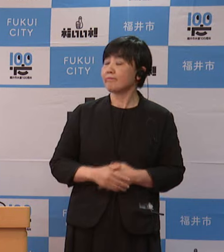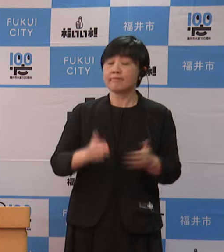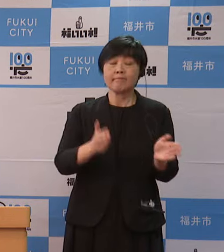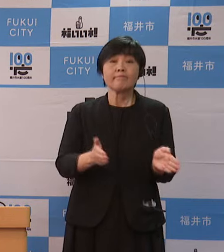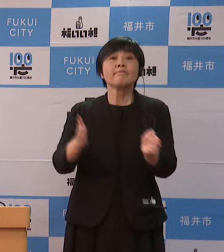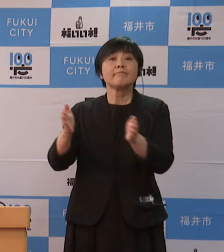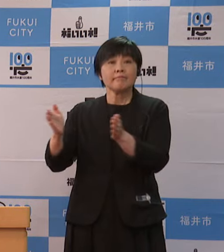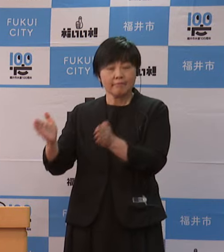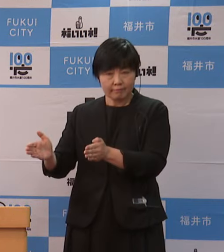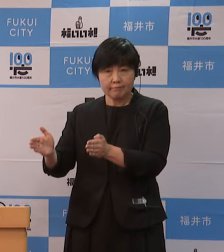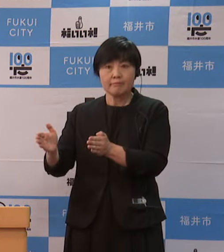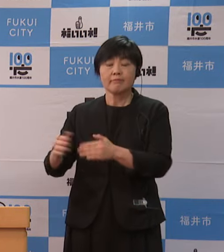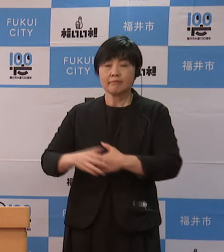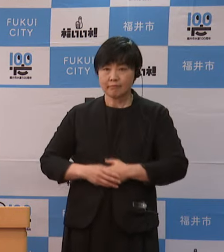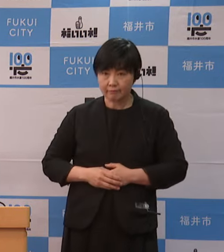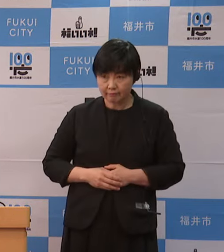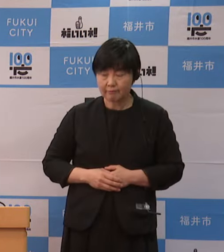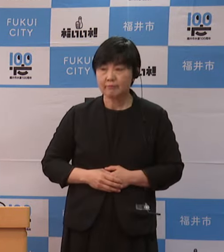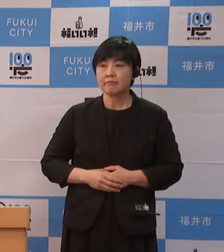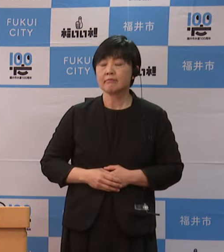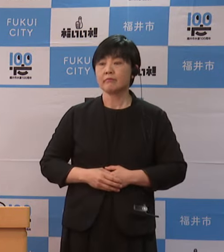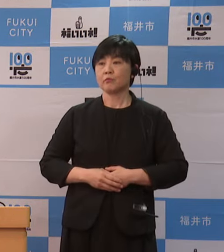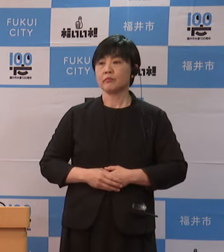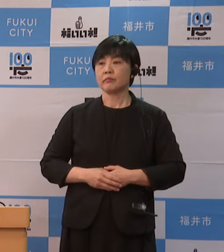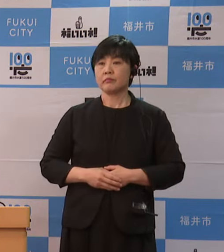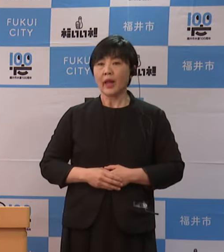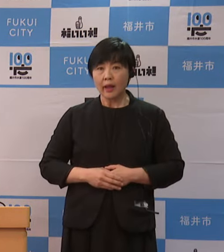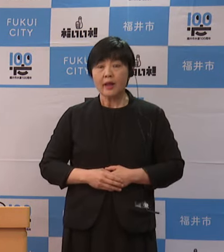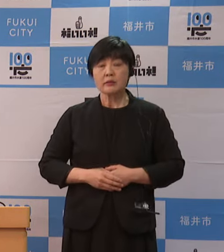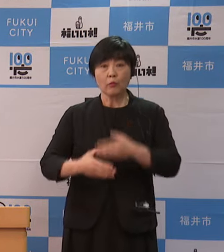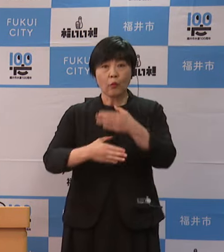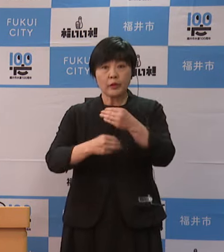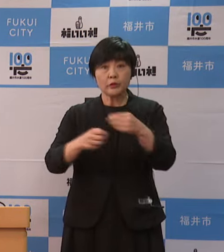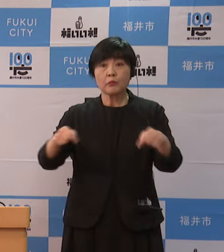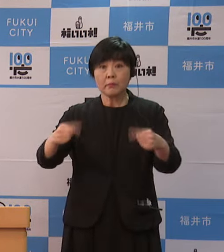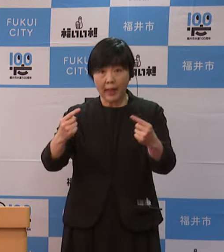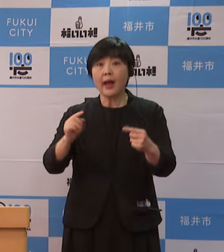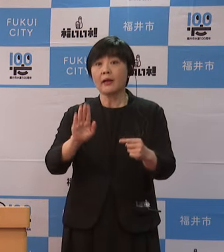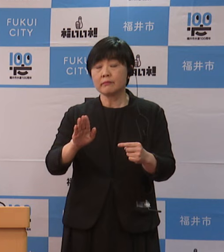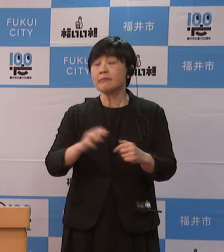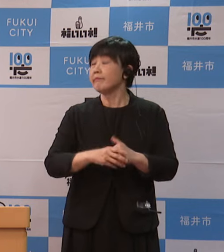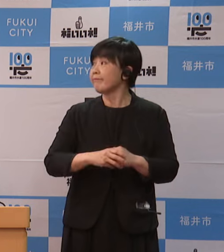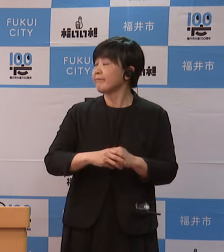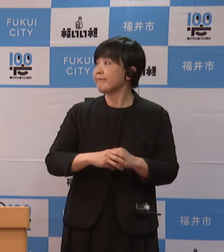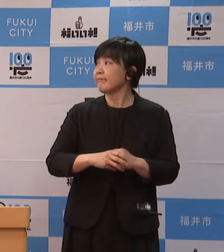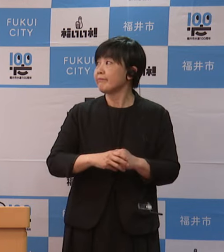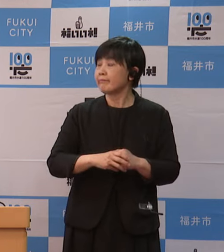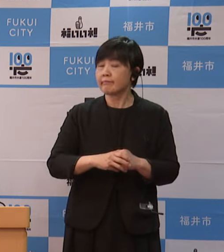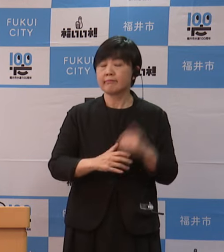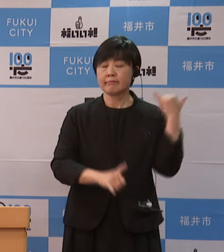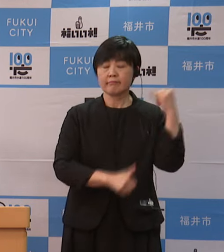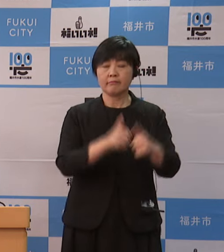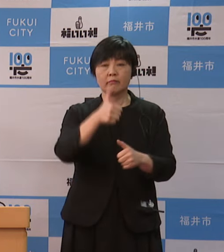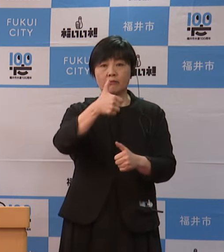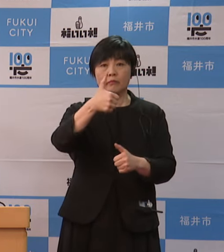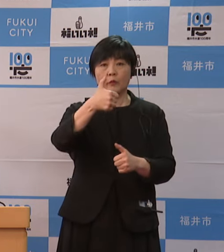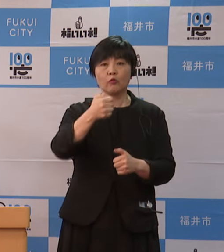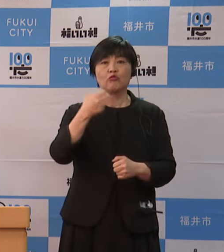それからもう一つですね、同時期の開催になるんですけども、これも、第54回